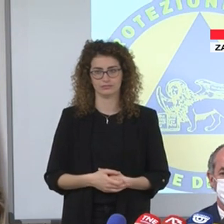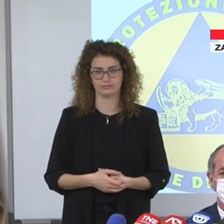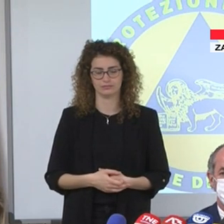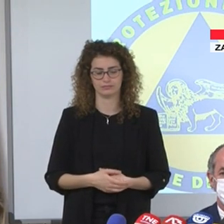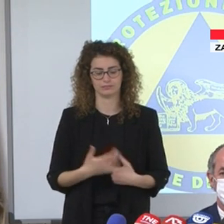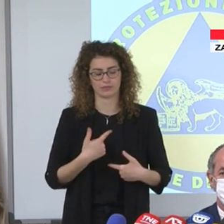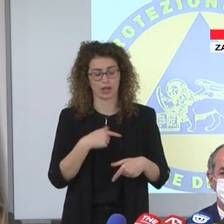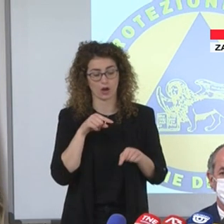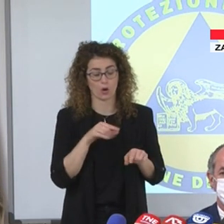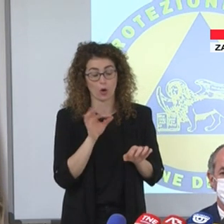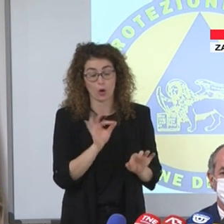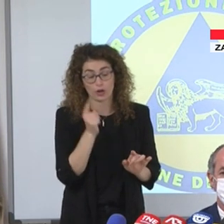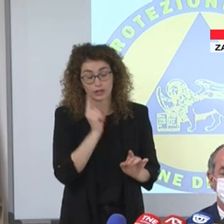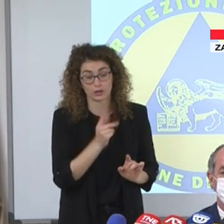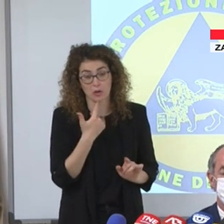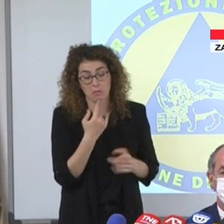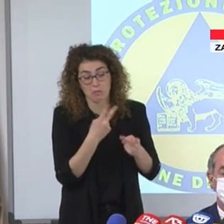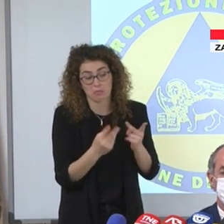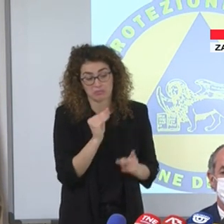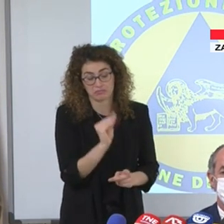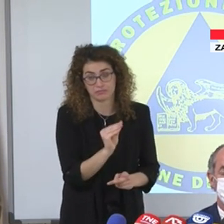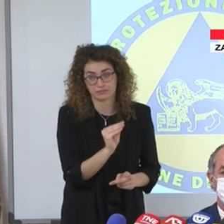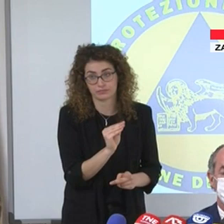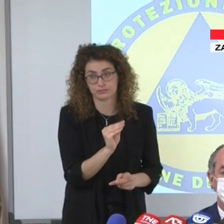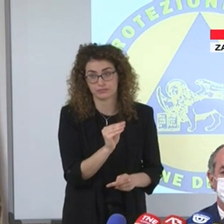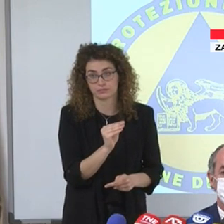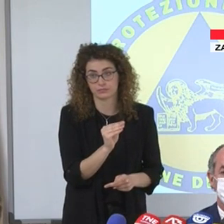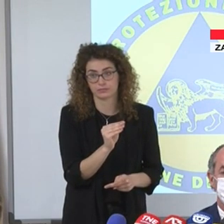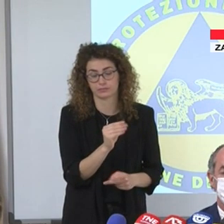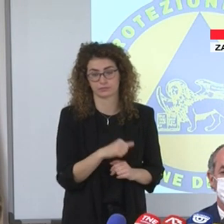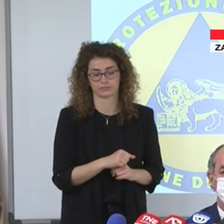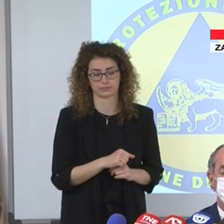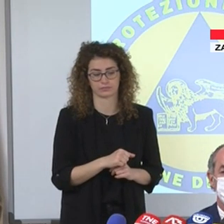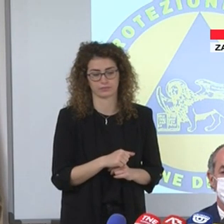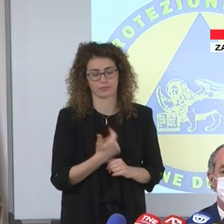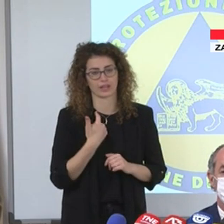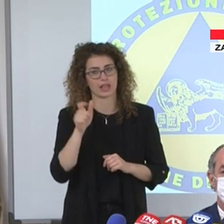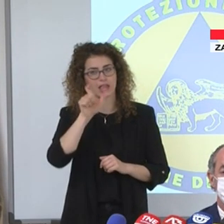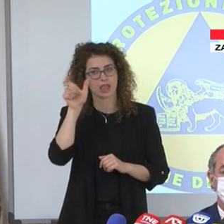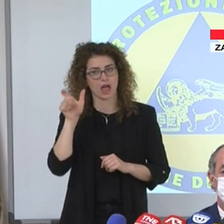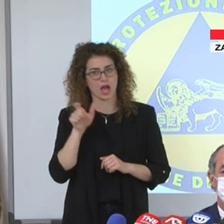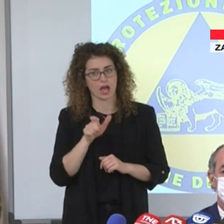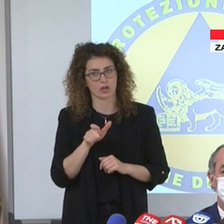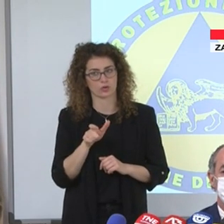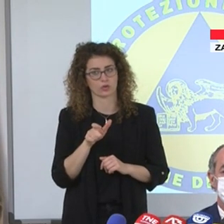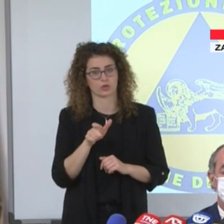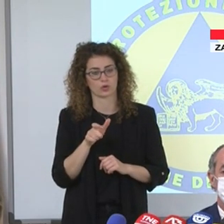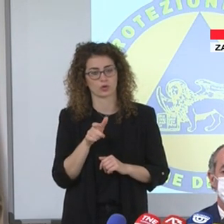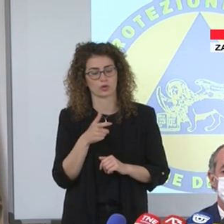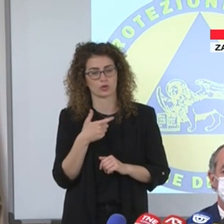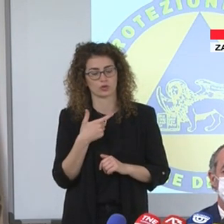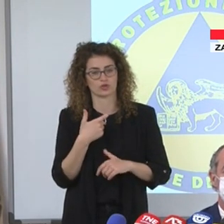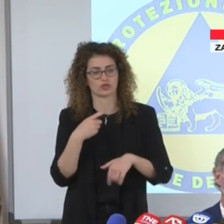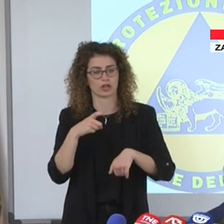Poi non so, a questo punto io provo a chiederglielo se ha dei feedback a livello nazionale su